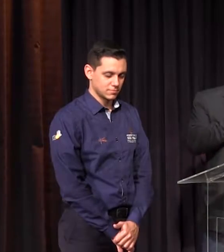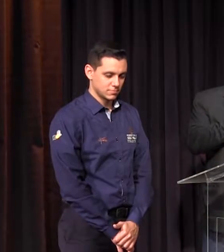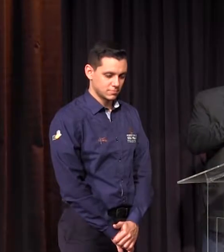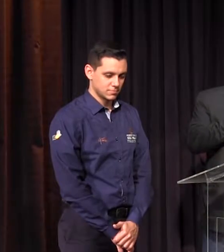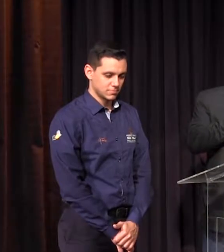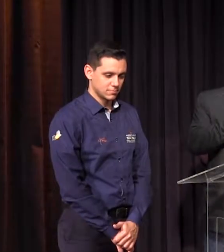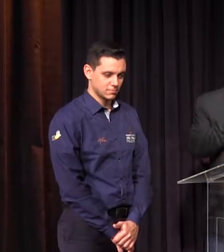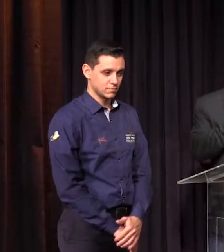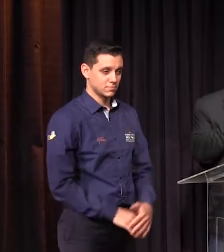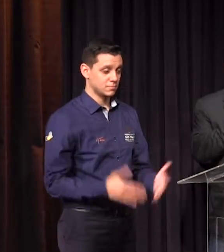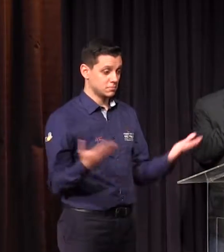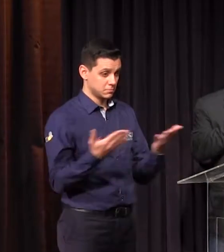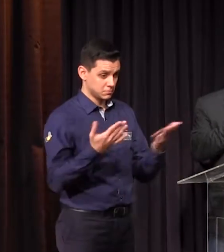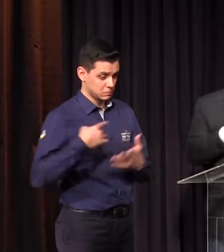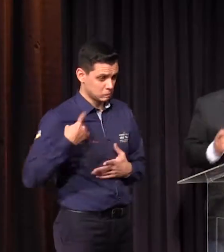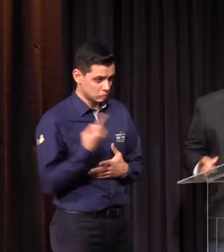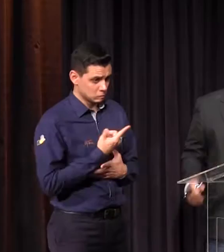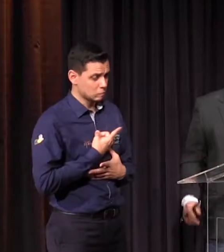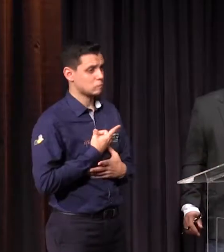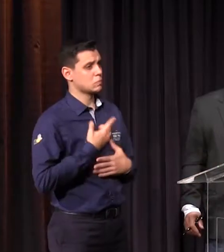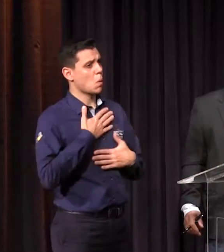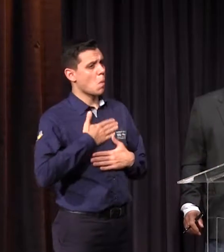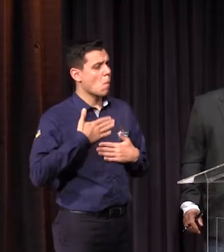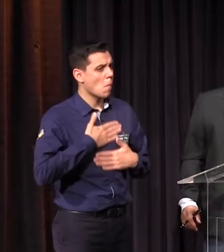e agora a gente gostaria de